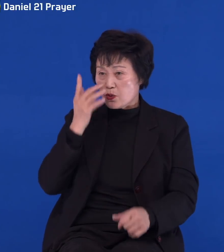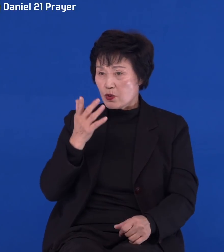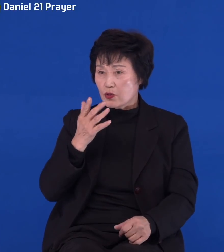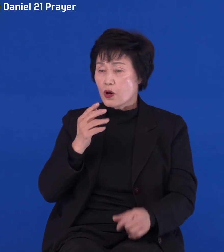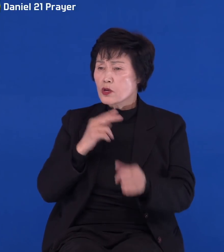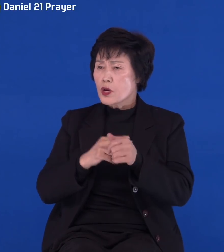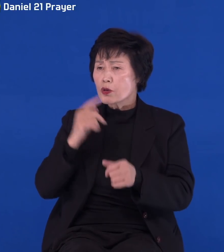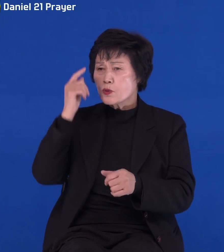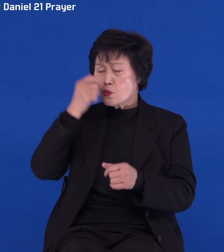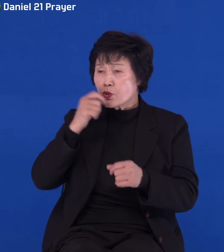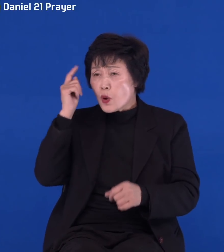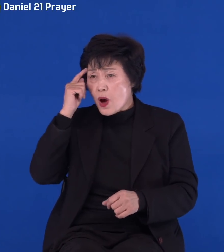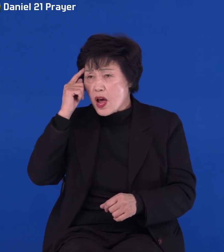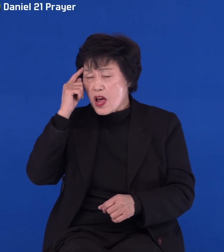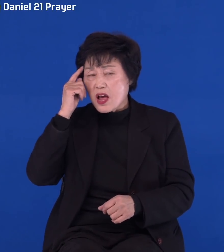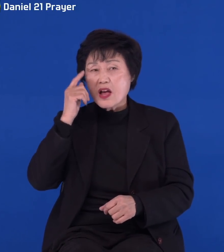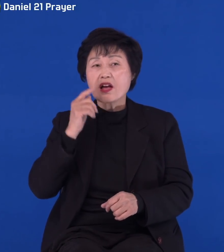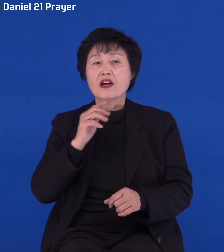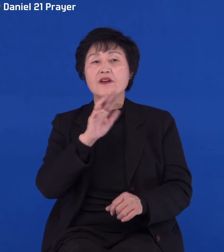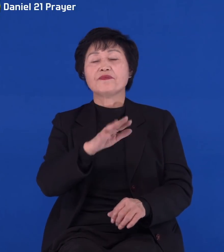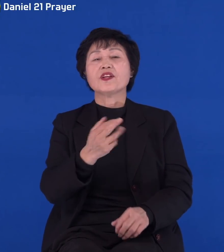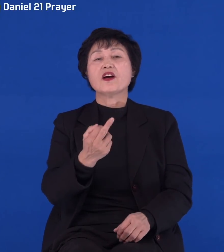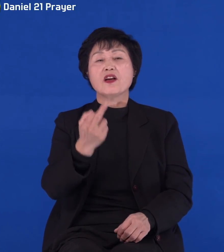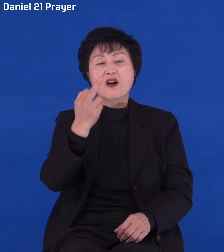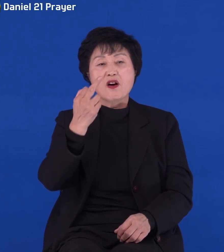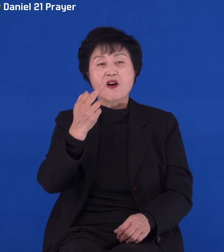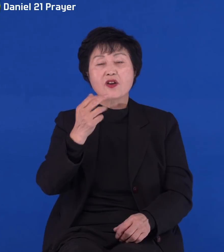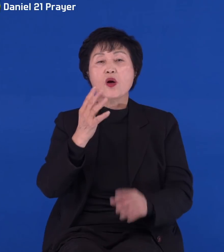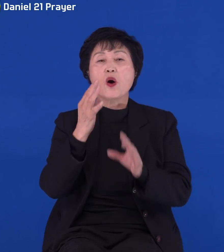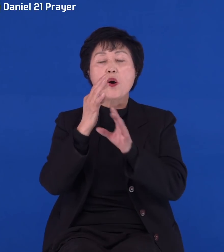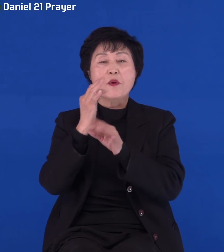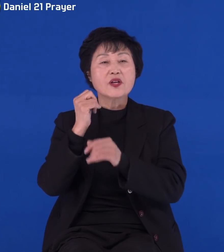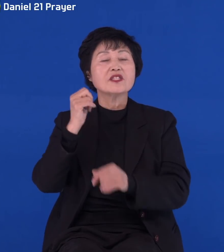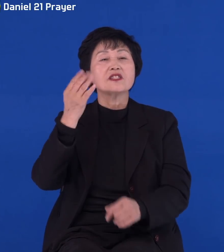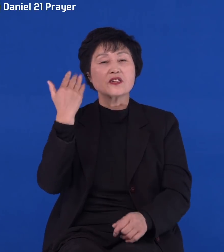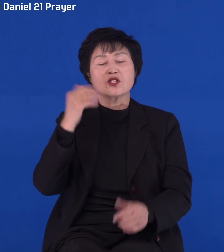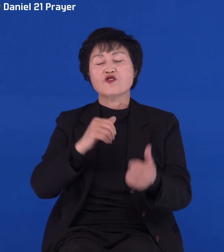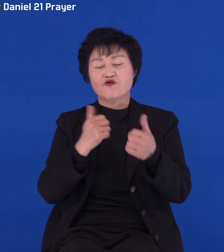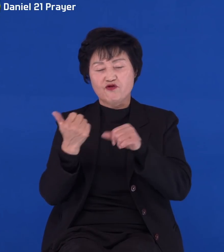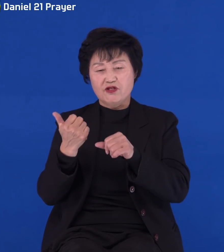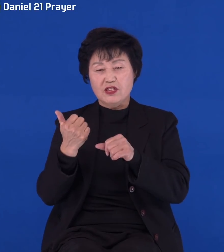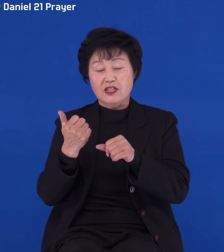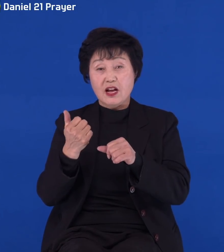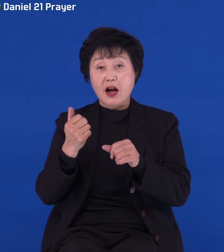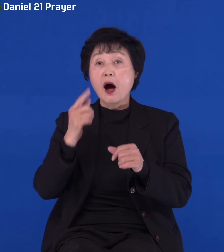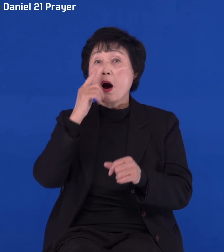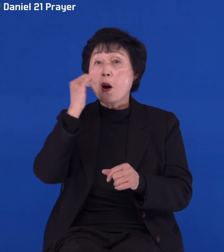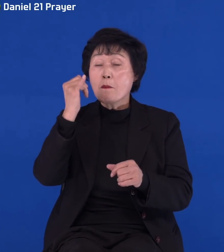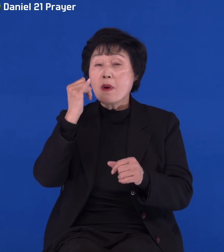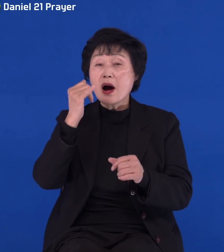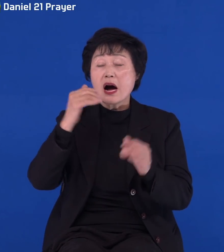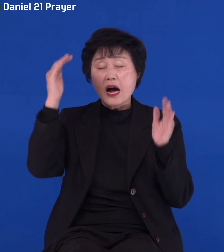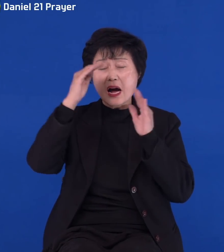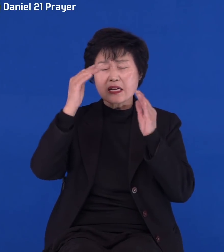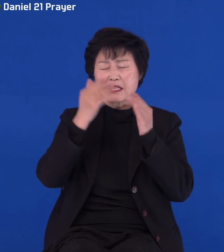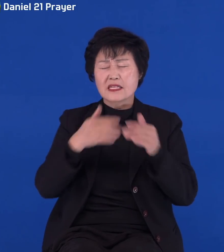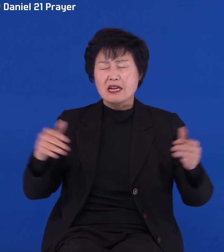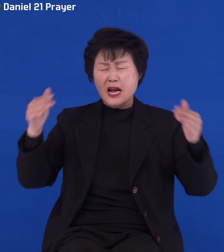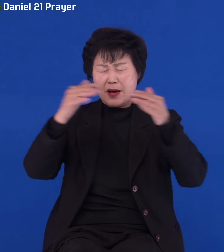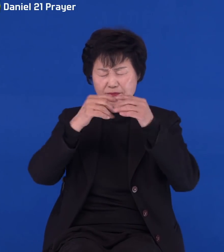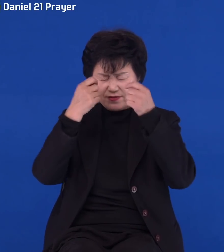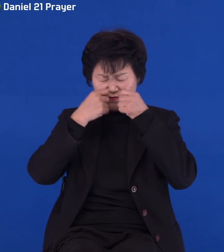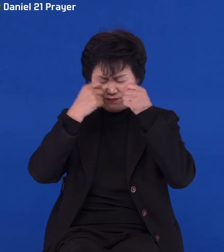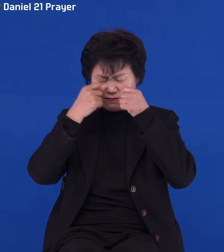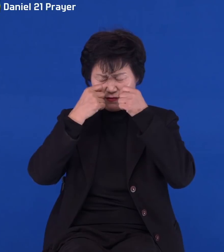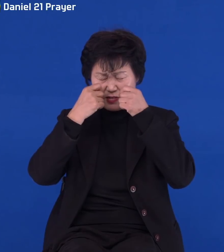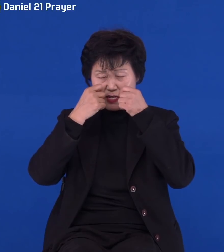저희 어머니도 울었어요. 여러분 그거 아세요? 인생에서 가장 비천할 때에도 하나님께 예배드린 것이